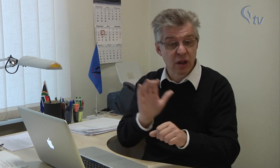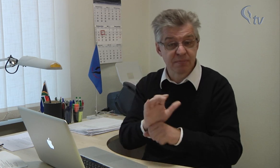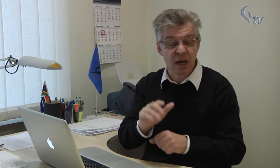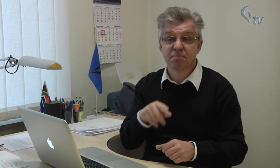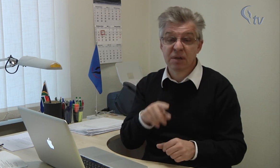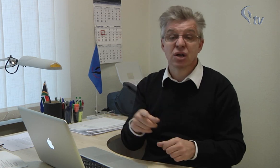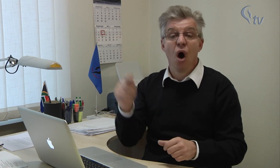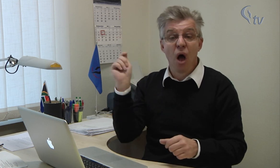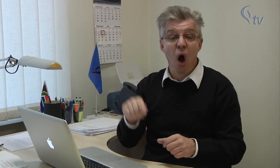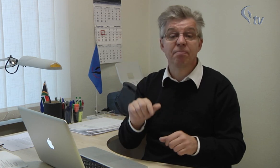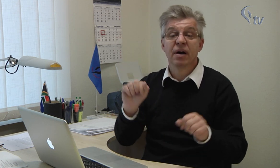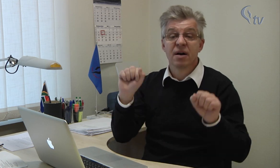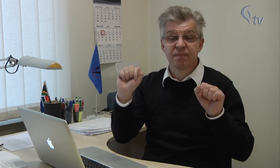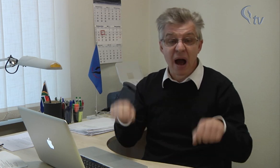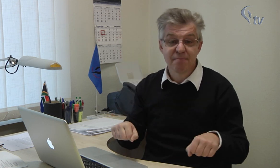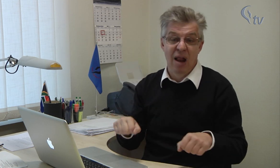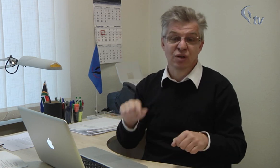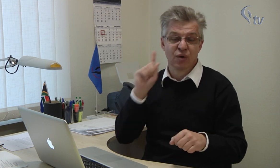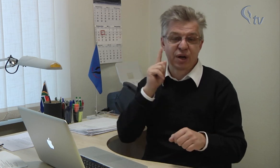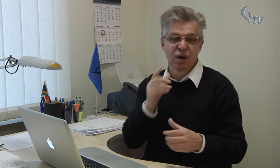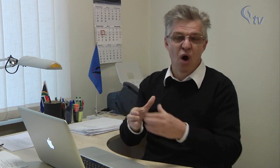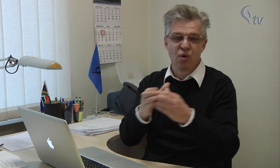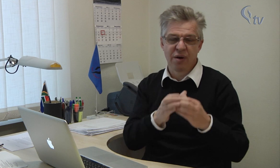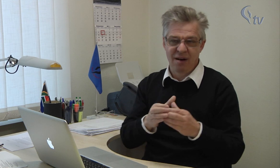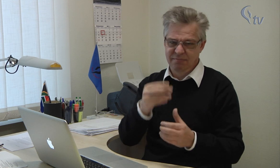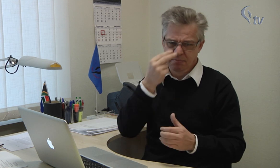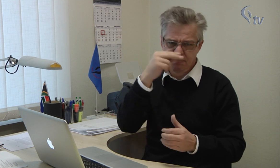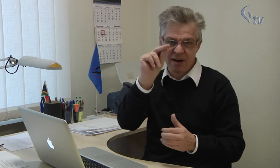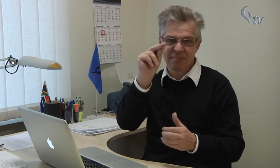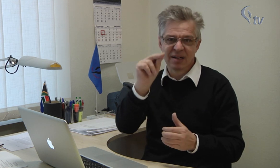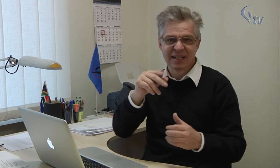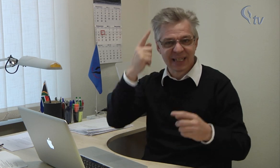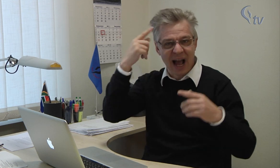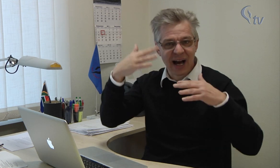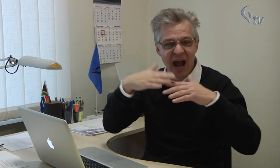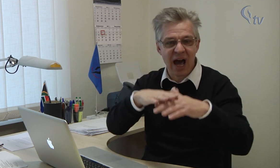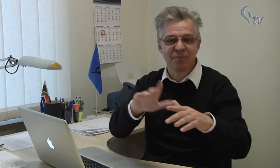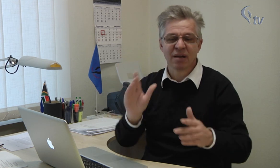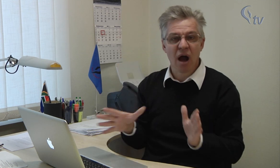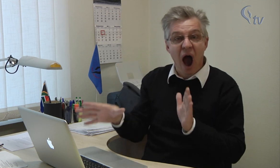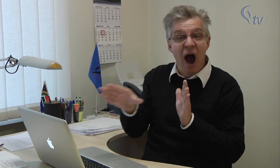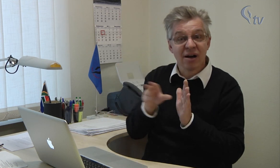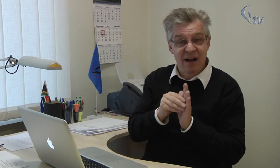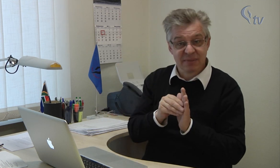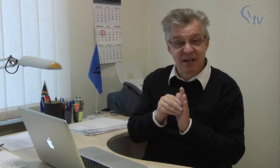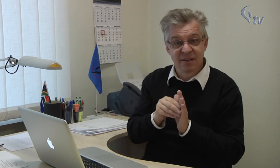kurtide kogukonnale paremaks integreerumiseks ja kaasatuseks tavaühiskonda.